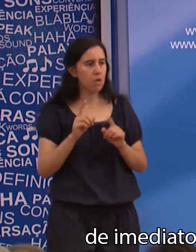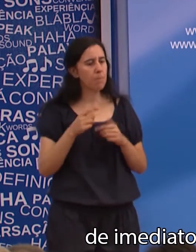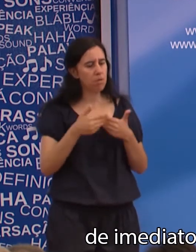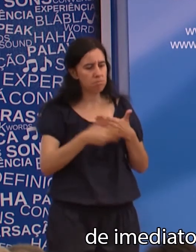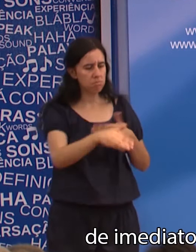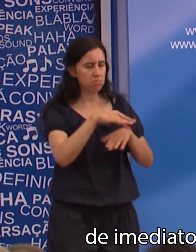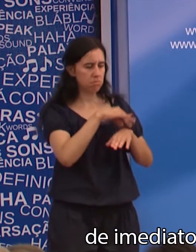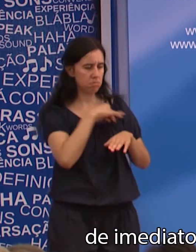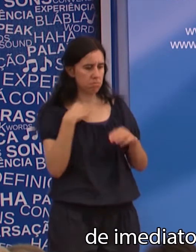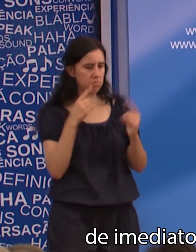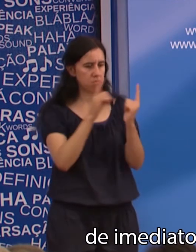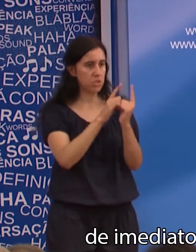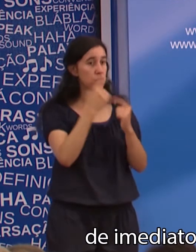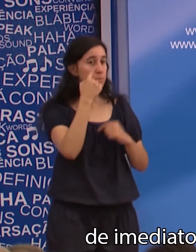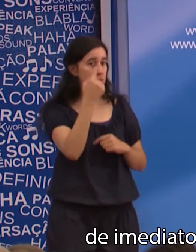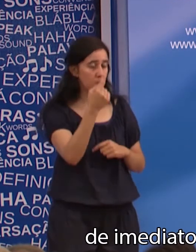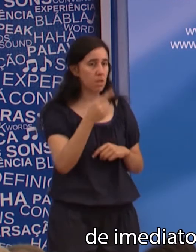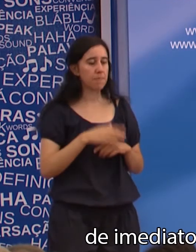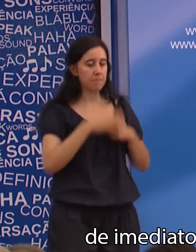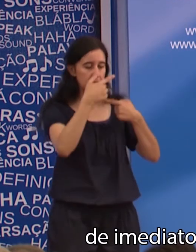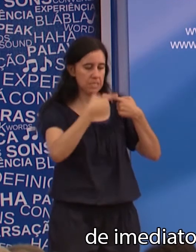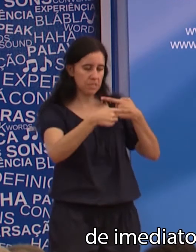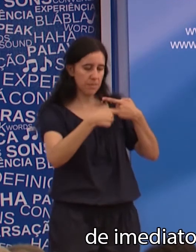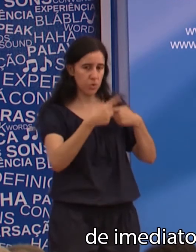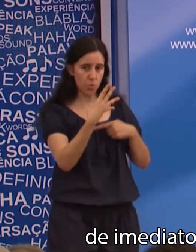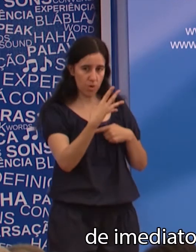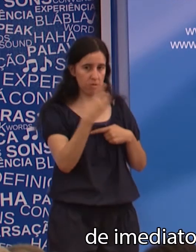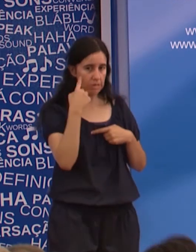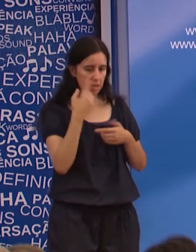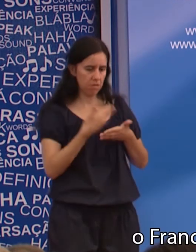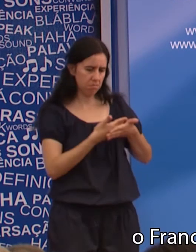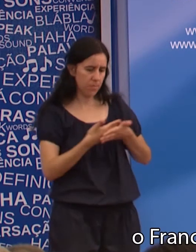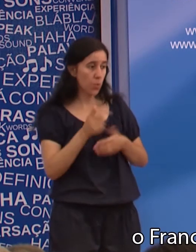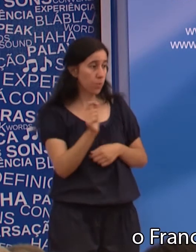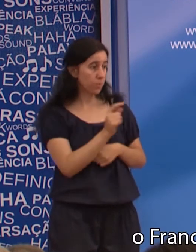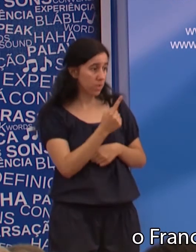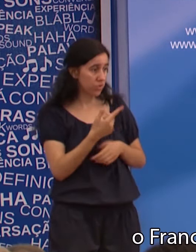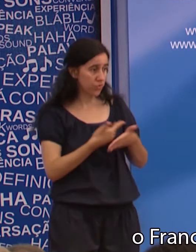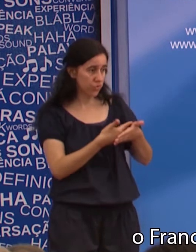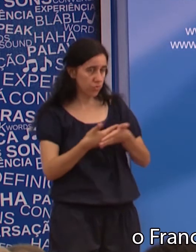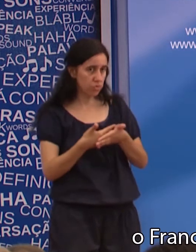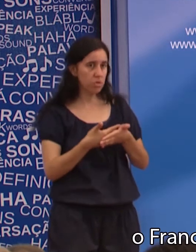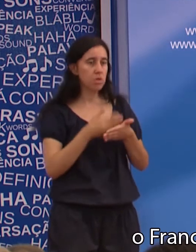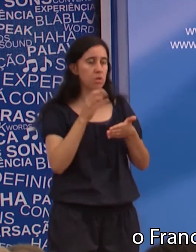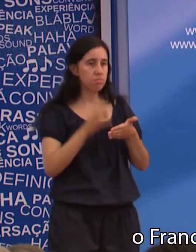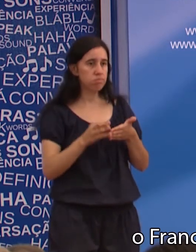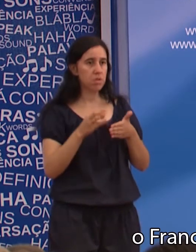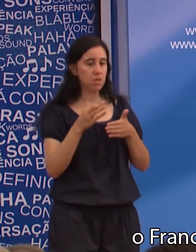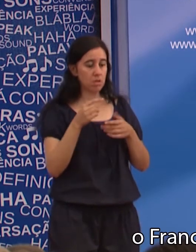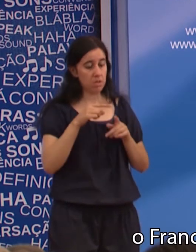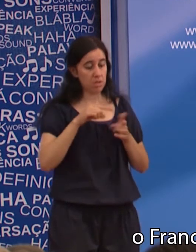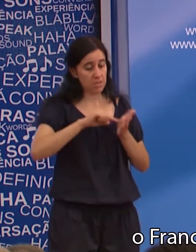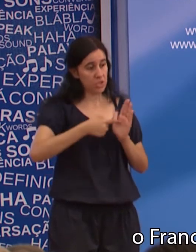da especialidade, com 4 semanas e, portanto, com 1 mês, o Francisco fez os potenciais evocados e tínhamos